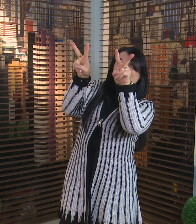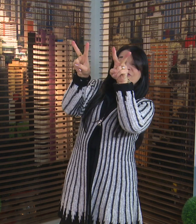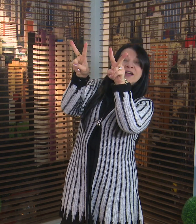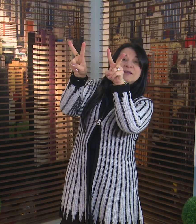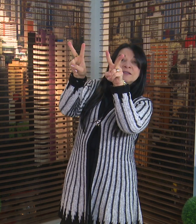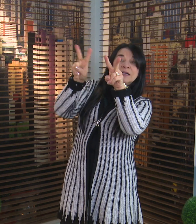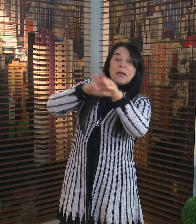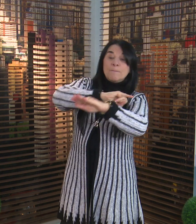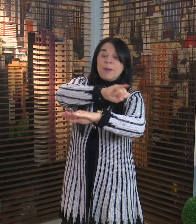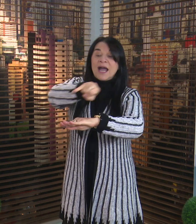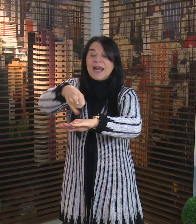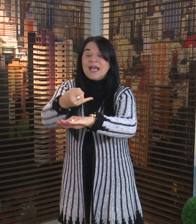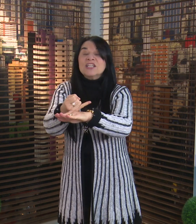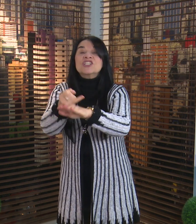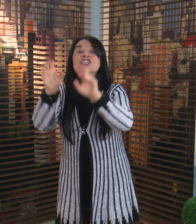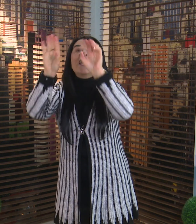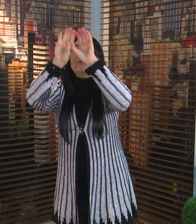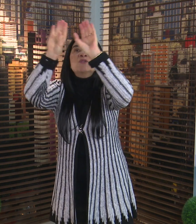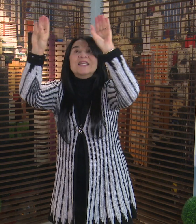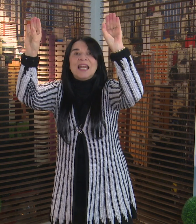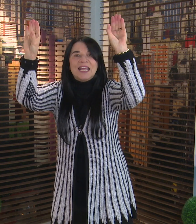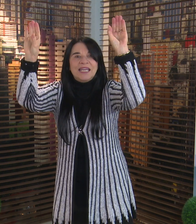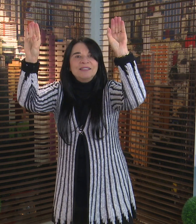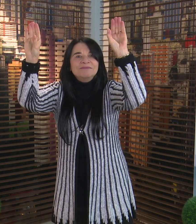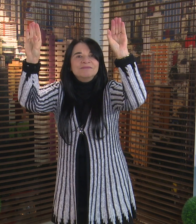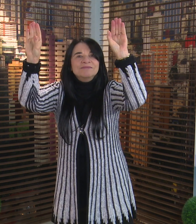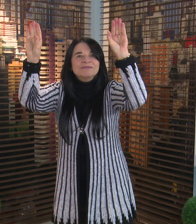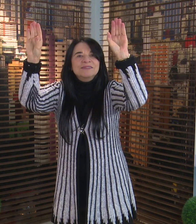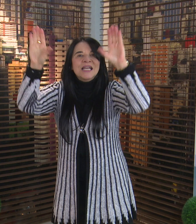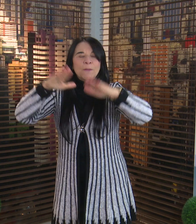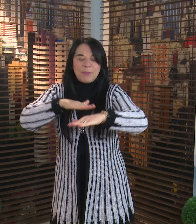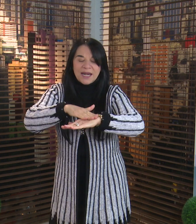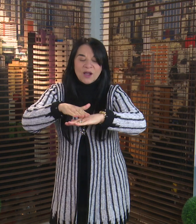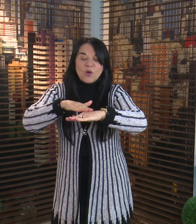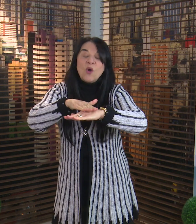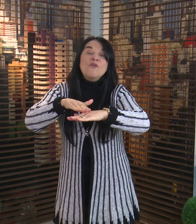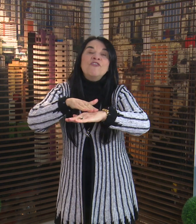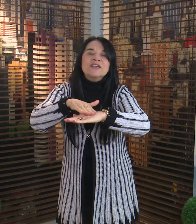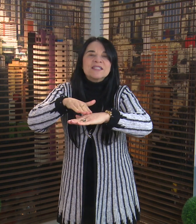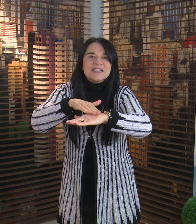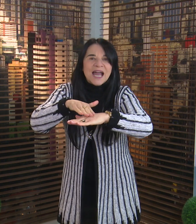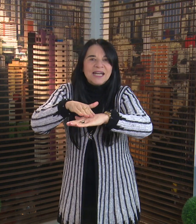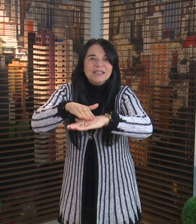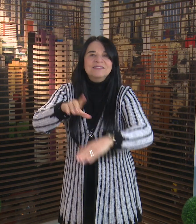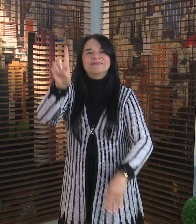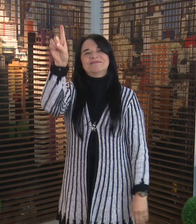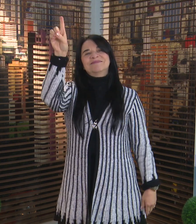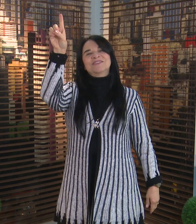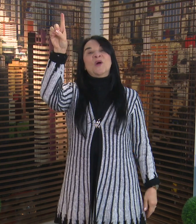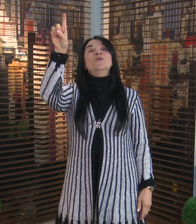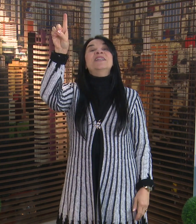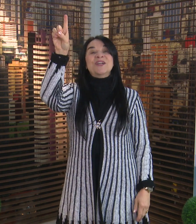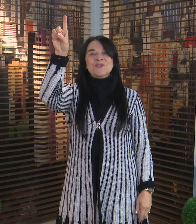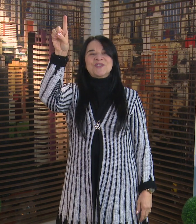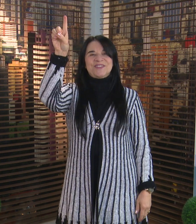olhava para Jerusalém para conversar com Deus.